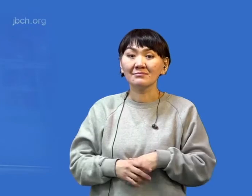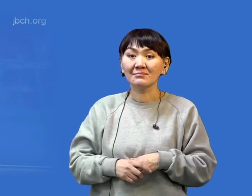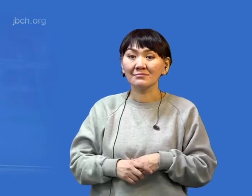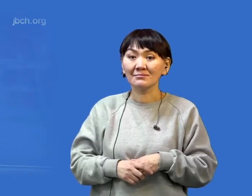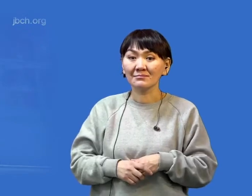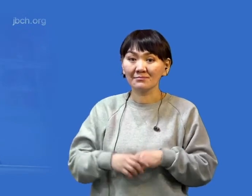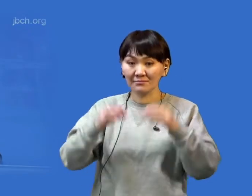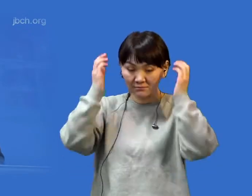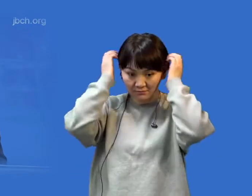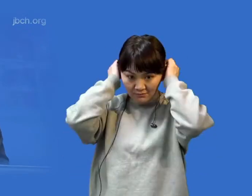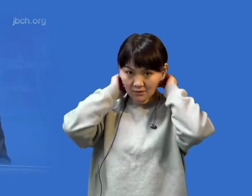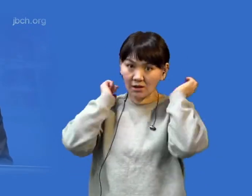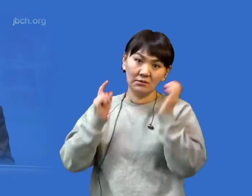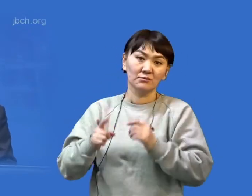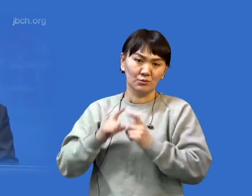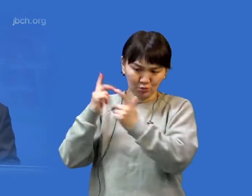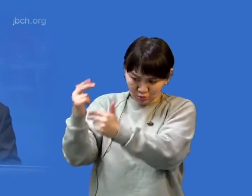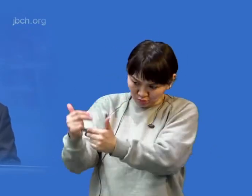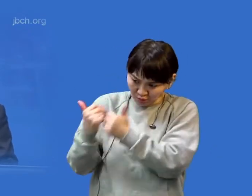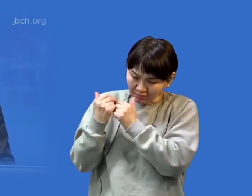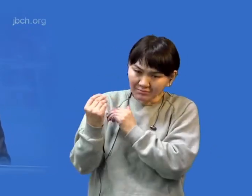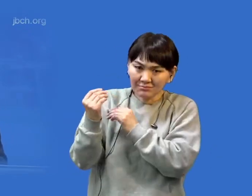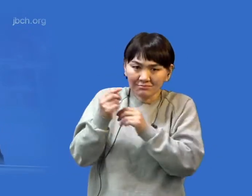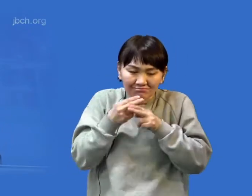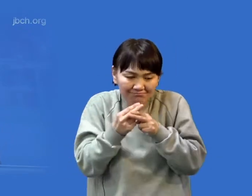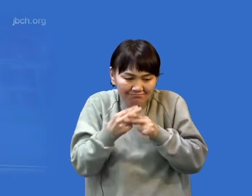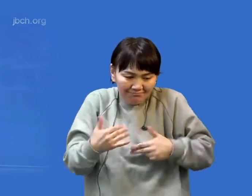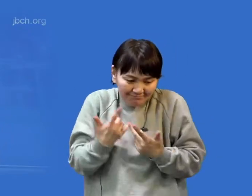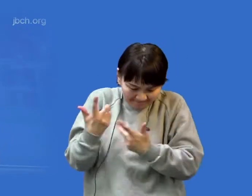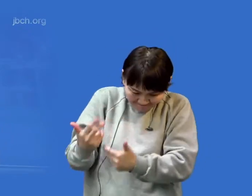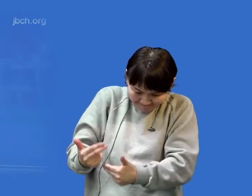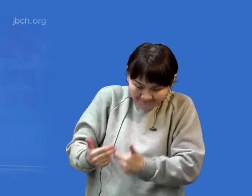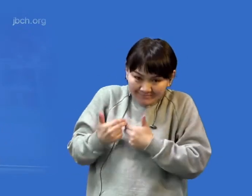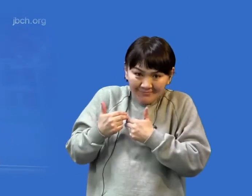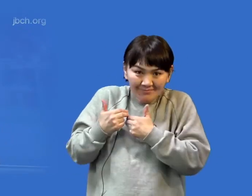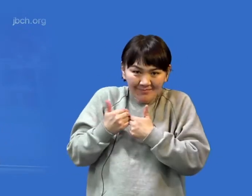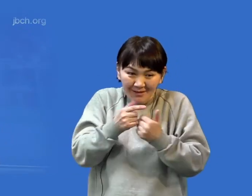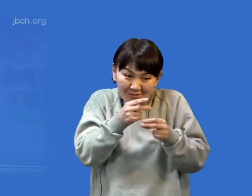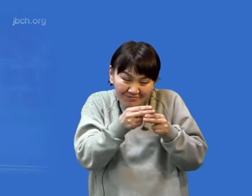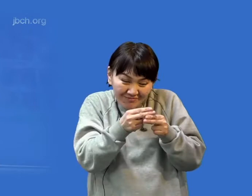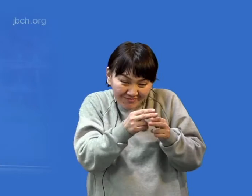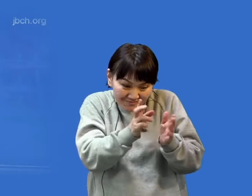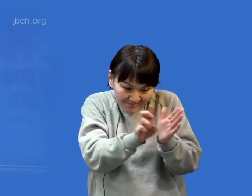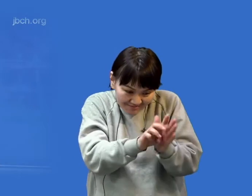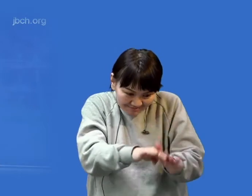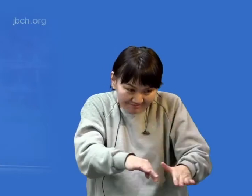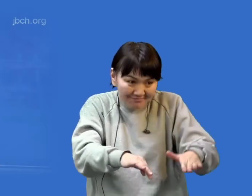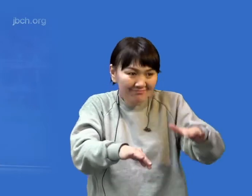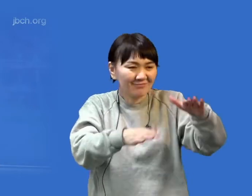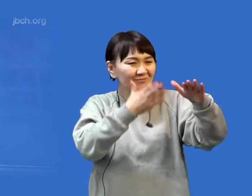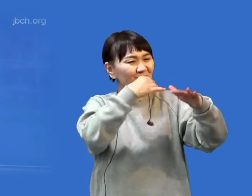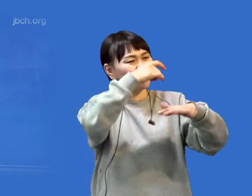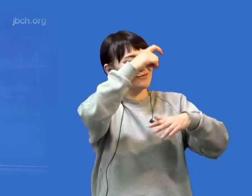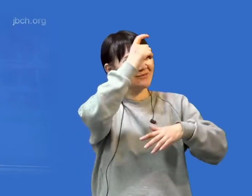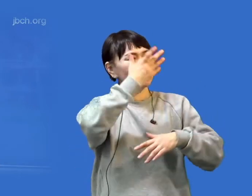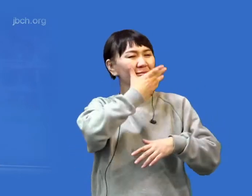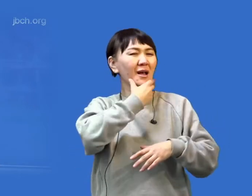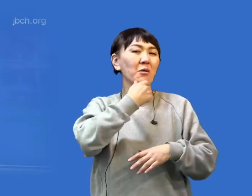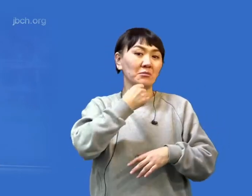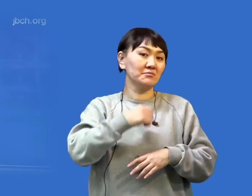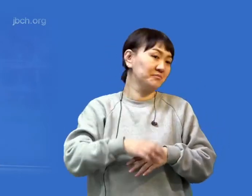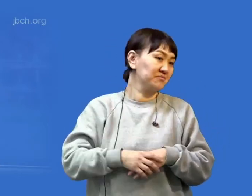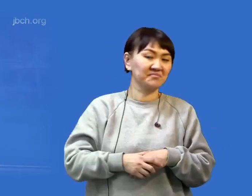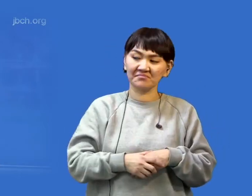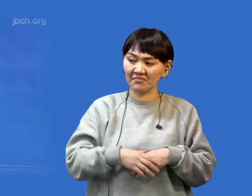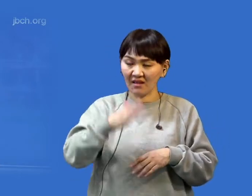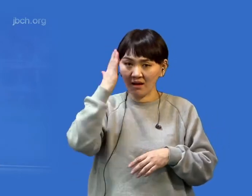тэмээ төрүүлж өсгөж зааж сургаал амьдруулад байх юм бол нэг гайгүй болоо амьдрал нь болоод ирэхээр тэмээ